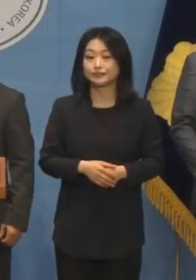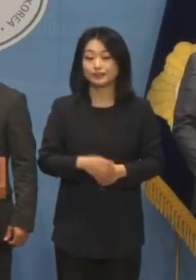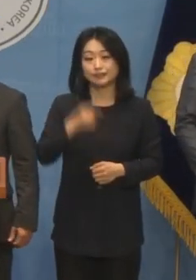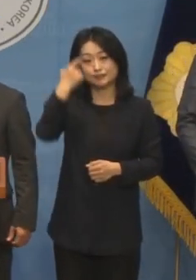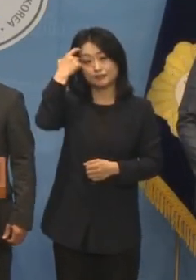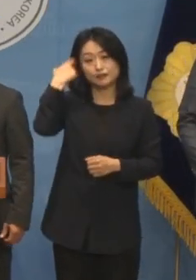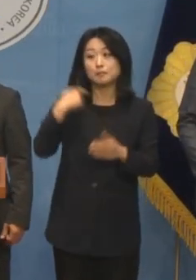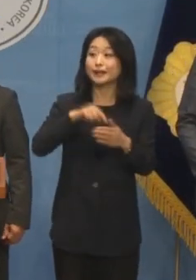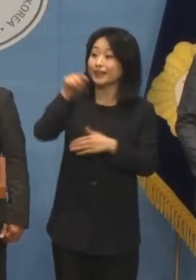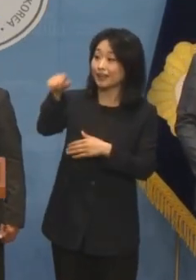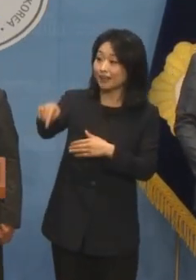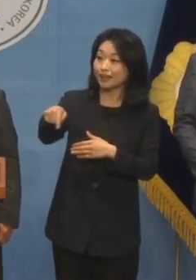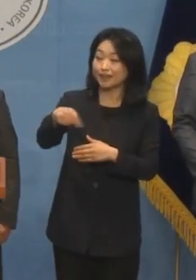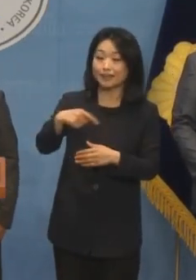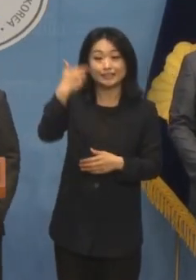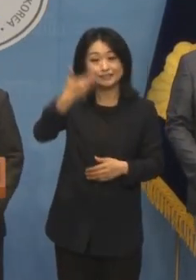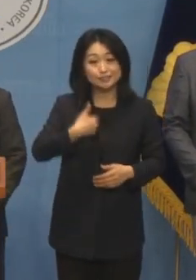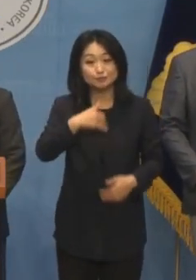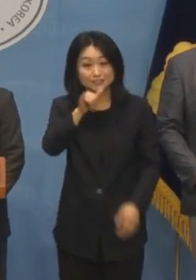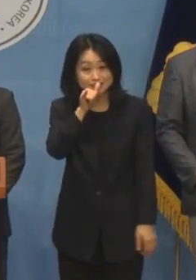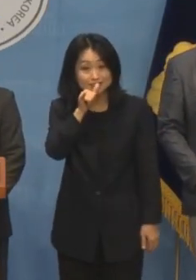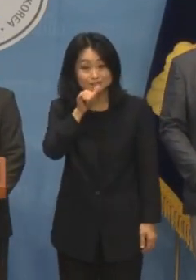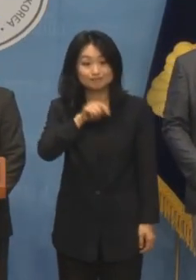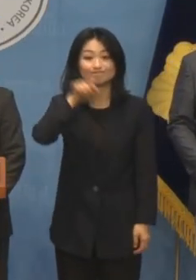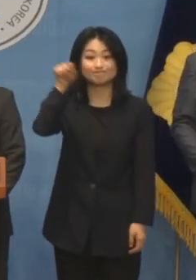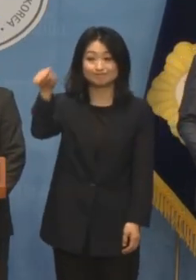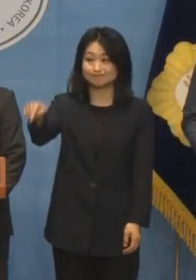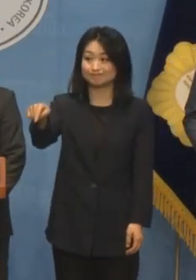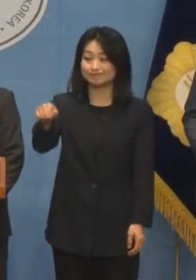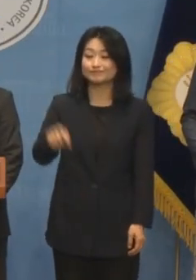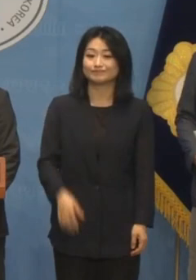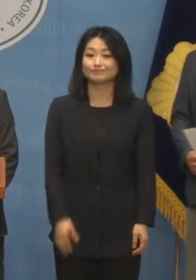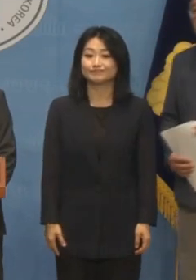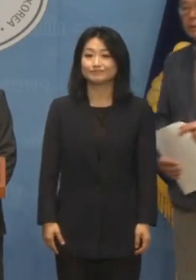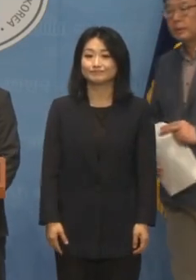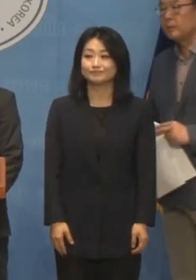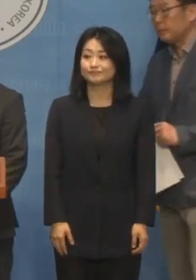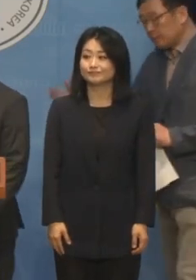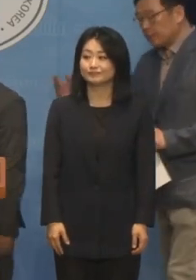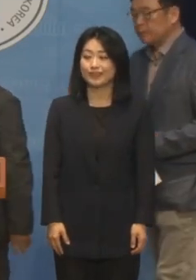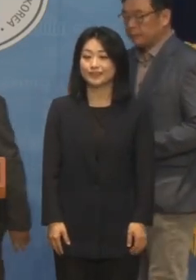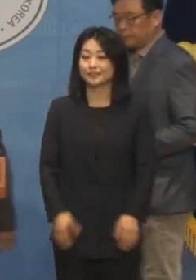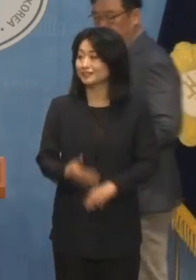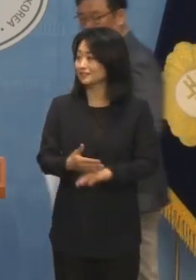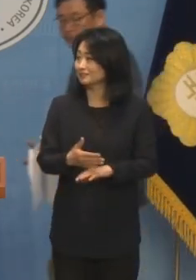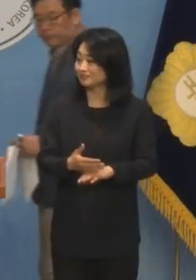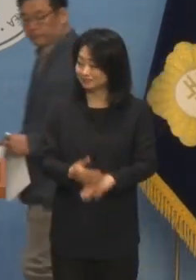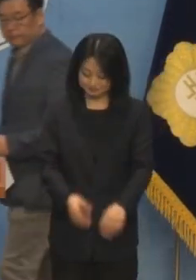혹시 질의응답 있으신가요? 질의하실 분? 예.